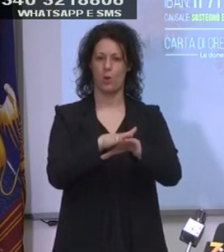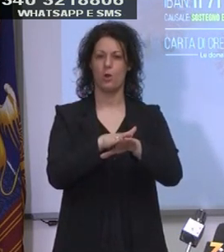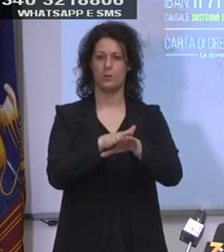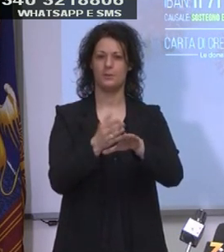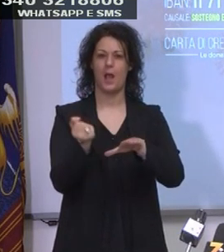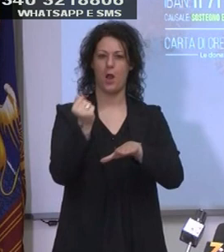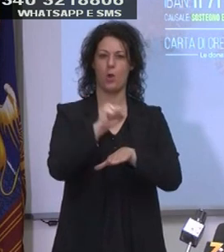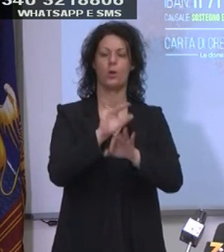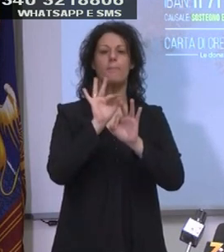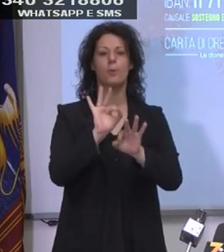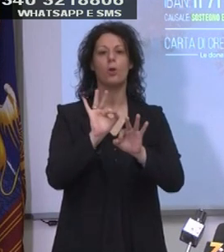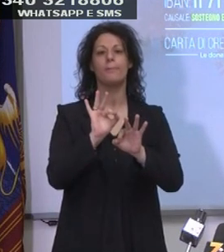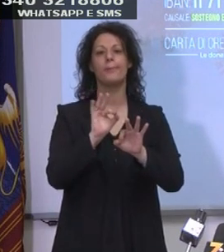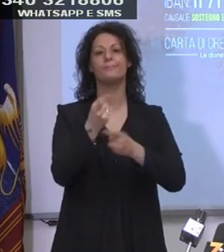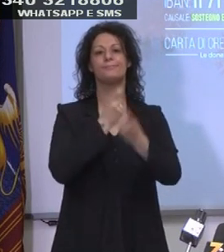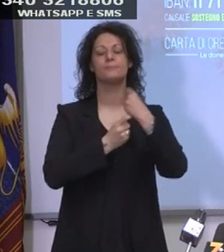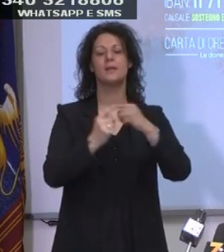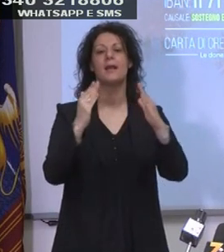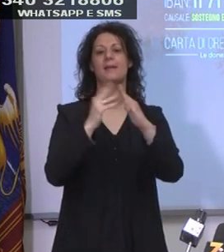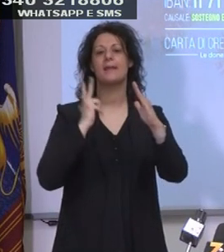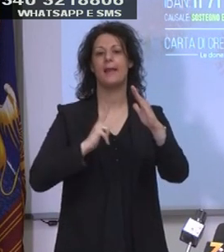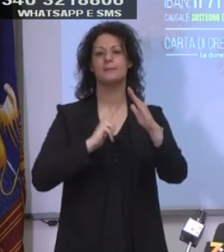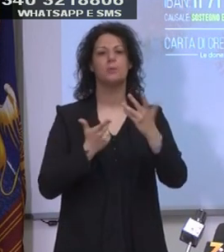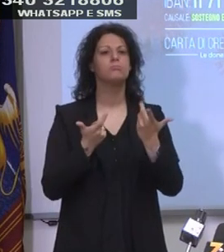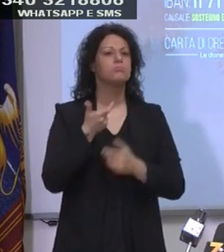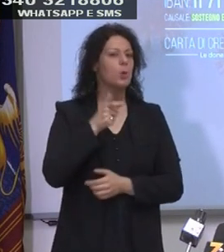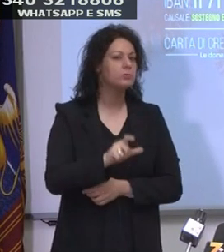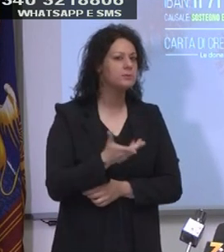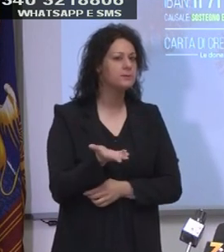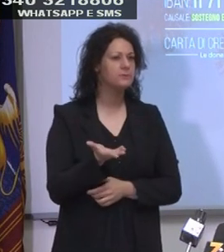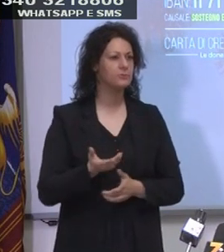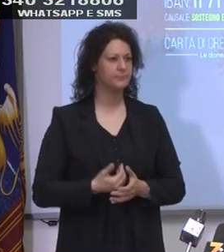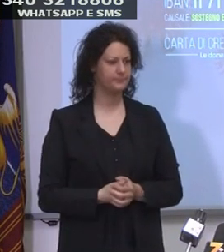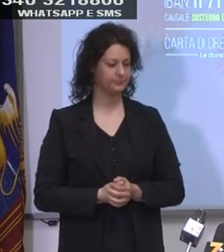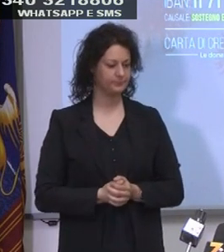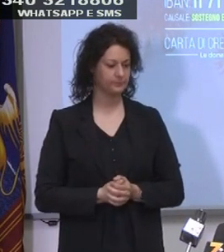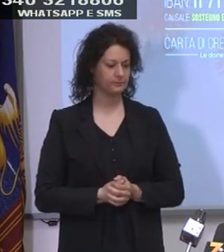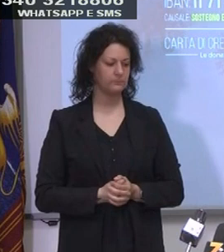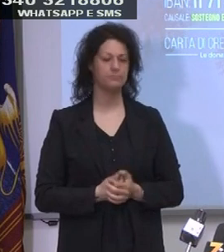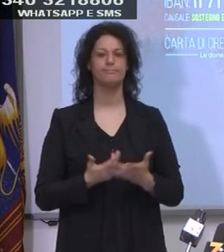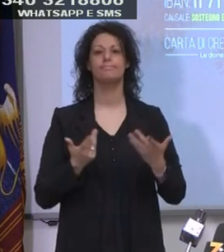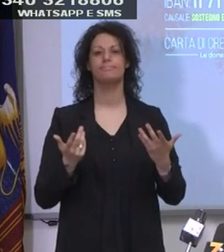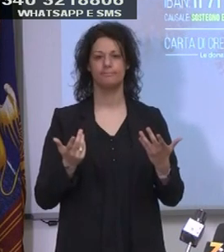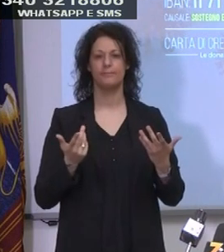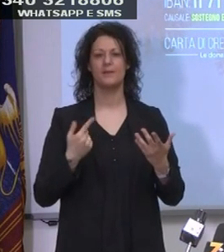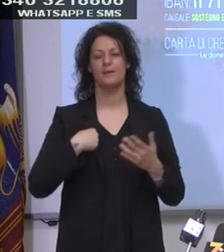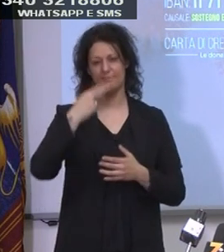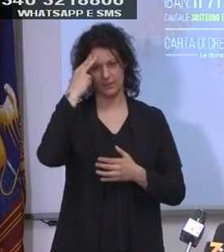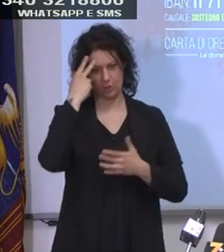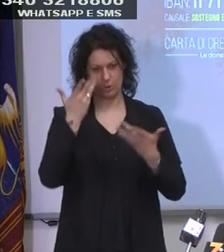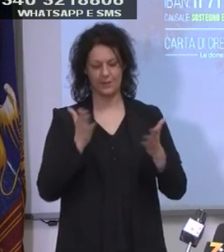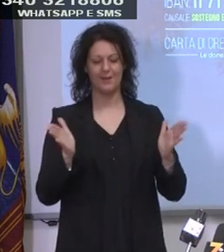strutture per anziani. Come ce lo spieghiamo questo dato? Ma ce lo spieghiamo che noi innanzitutto dobbiamo ricordare che nelle terapie